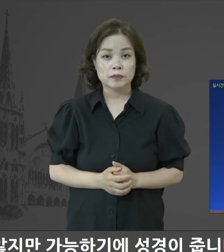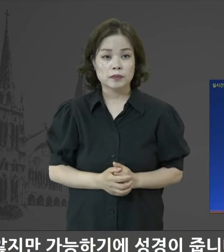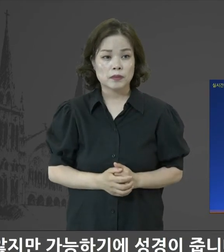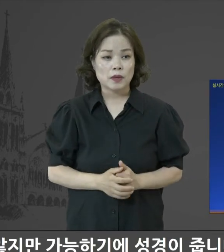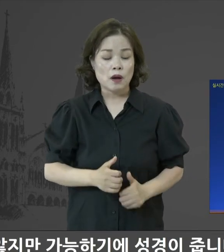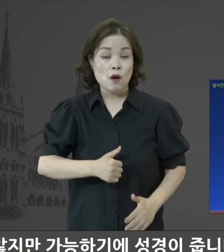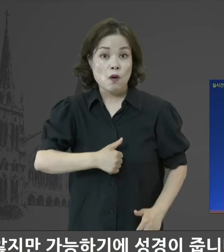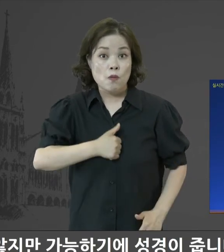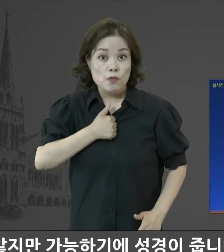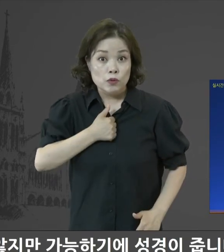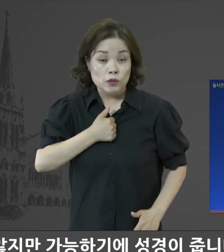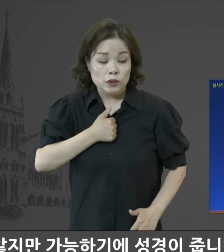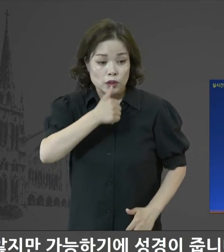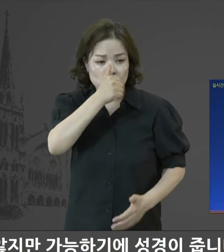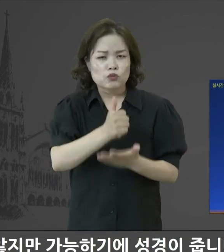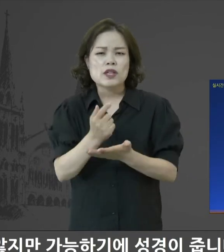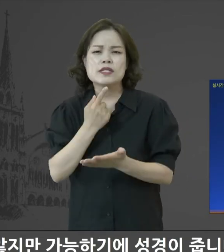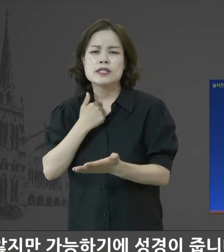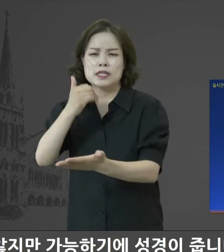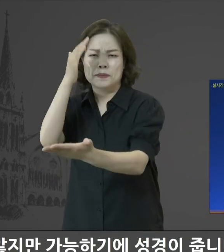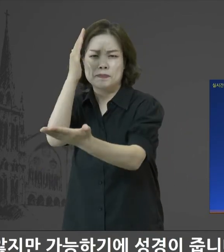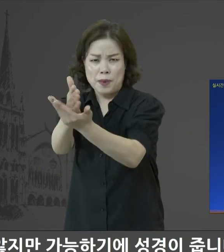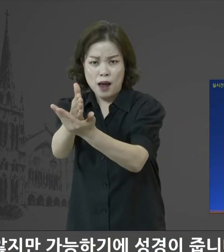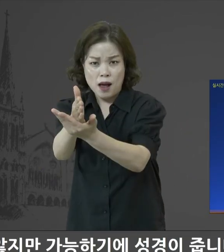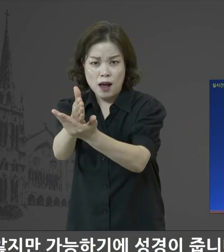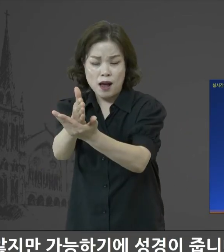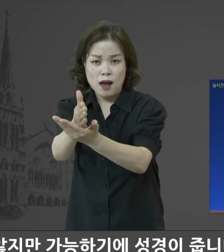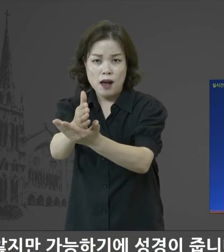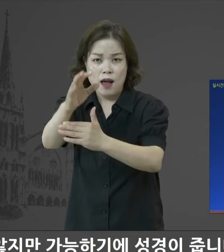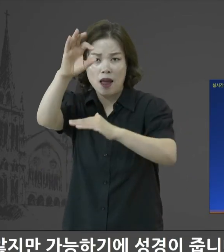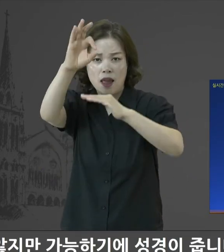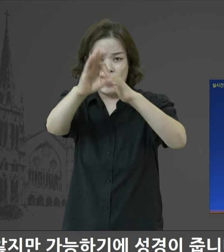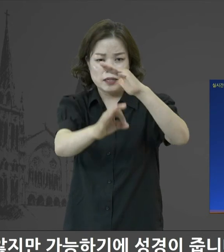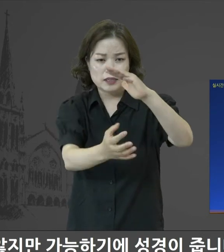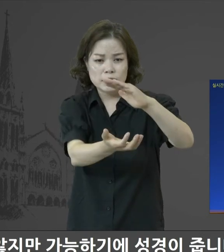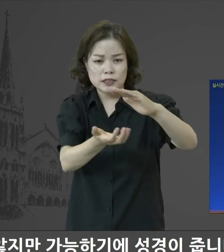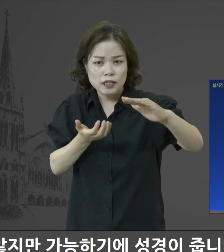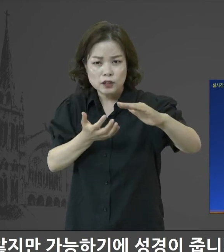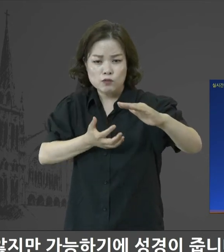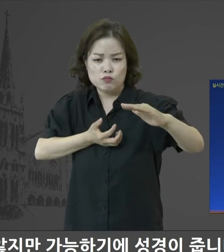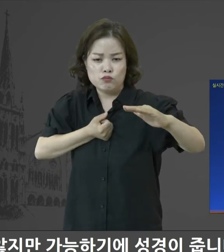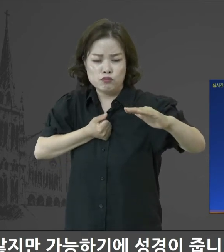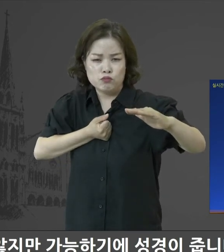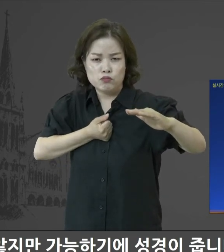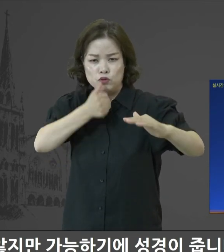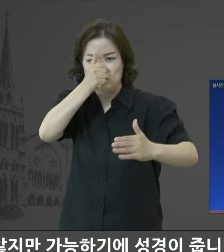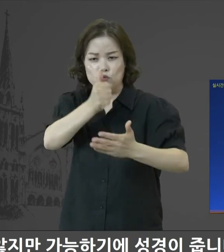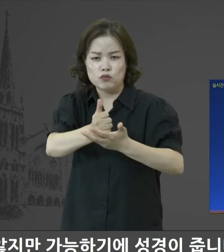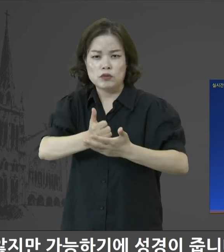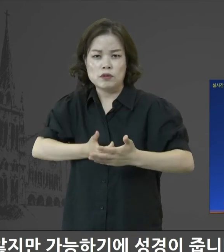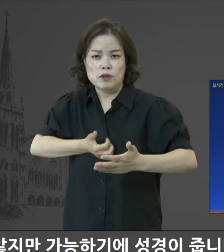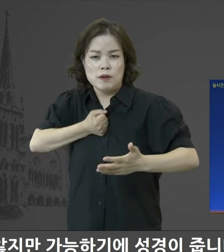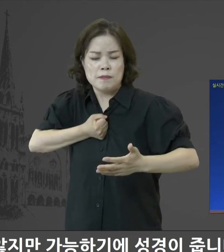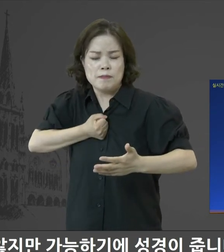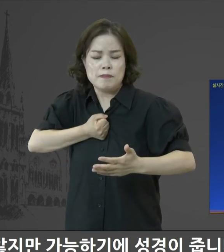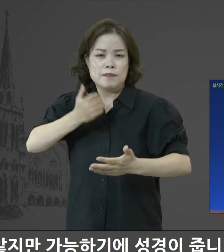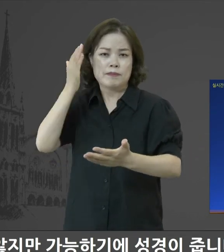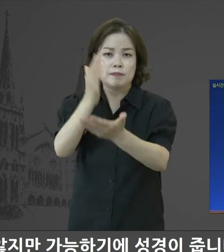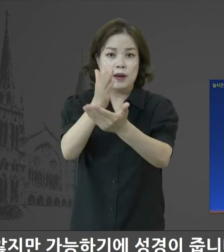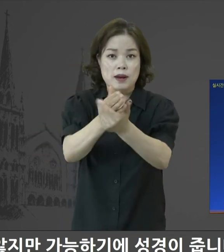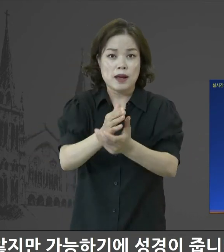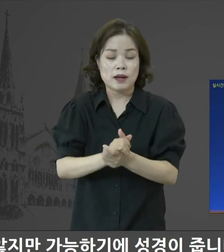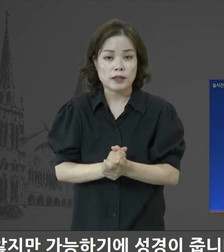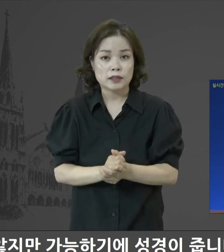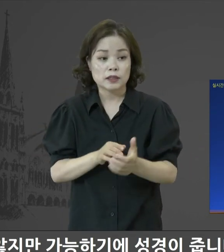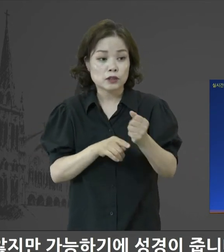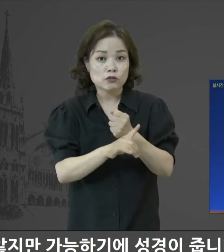분을 내어도 죄를 짓지 말며 해가 지도록 그 분을 품지 말라고 얘기합니다. 그 이유